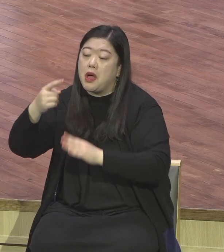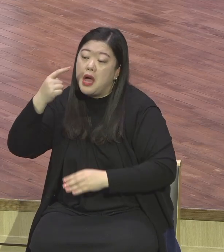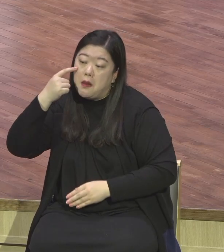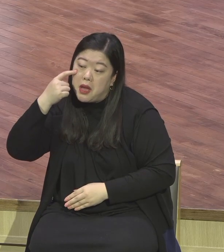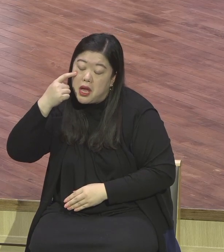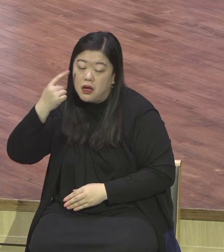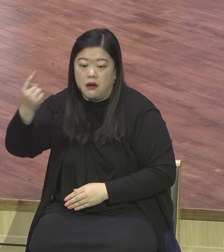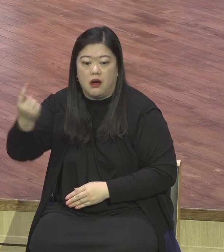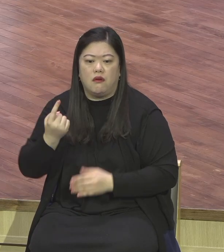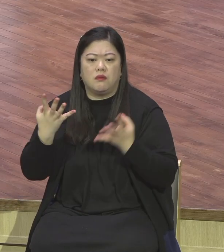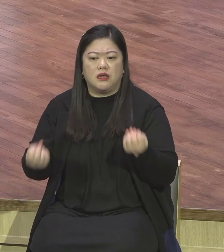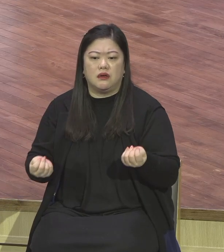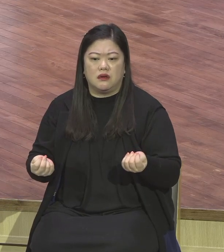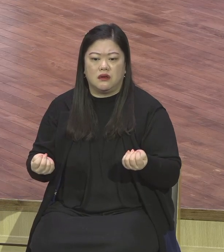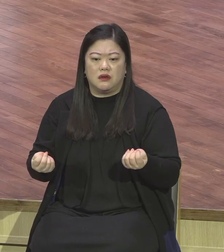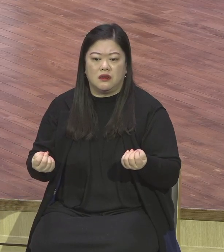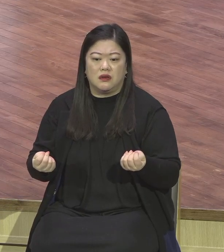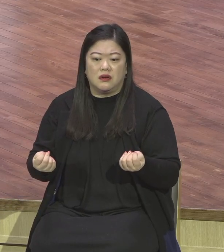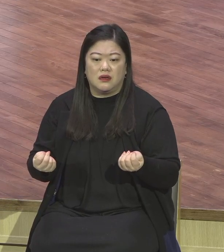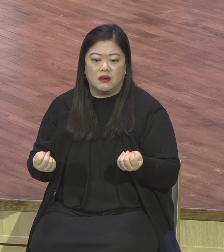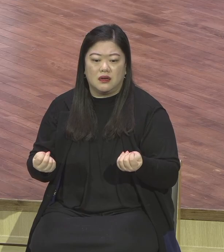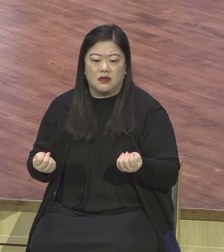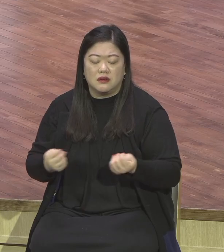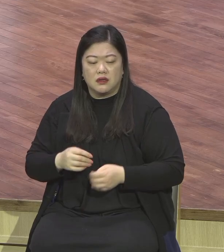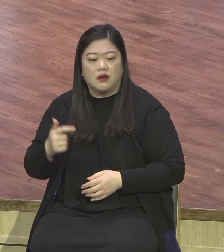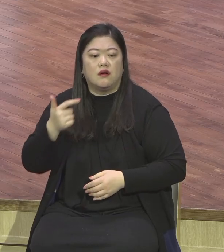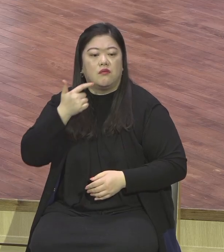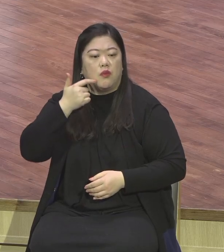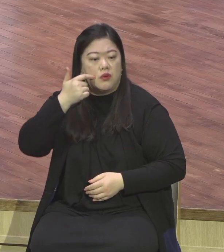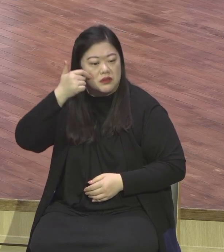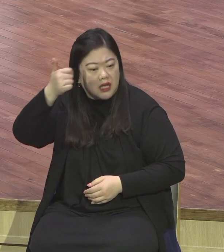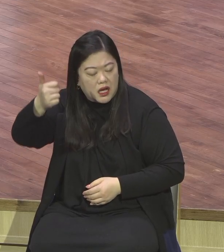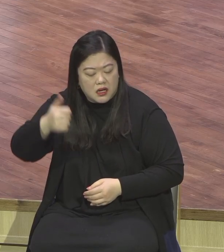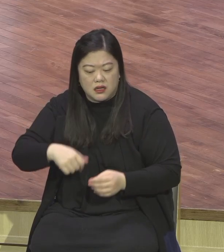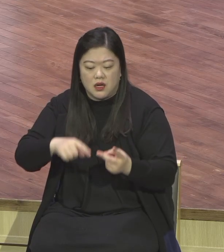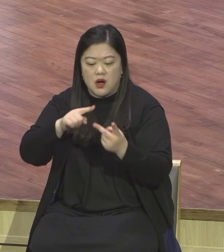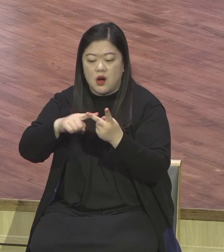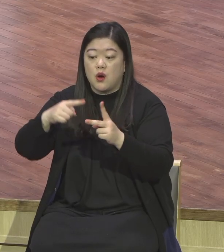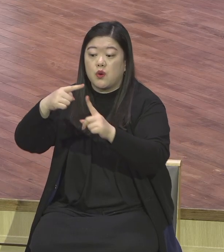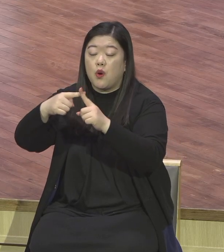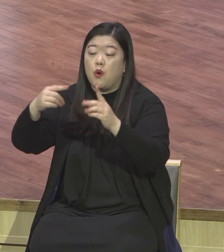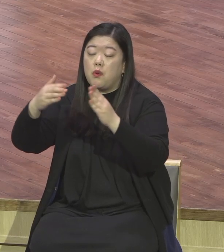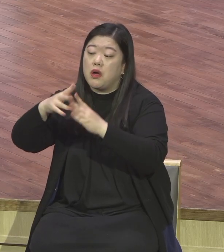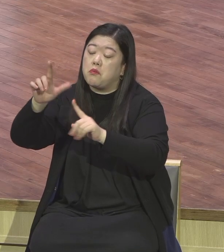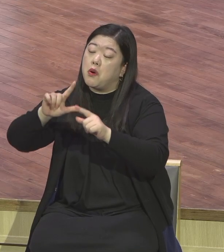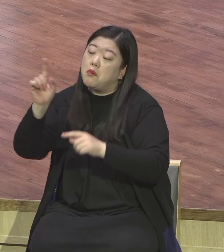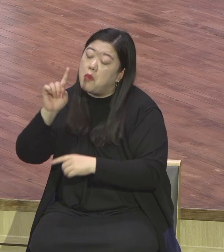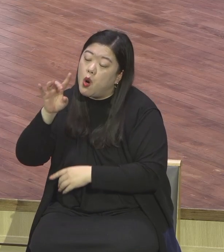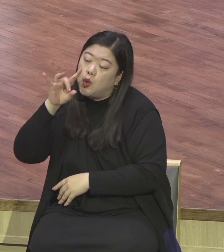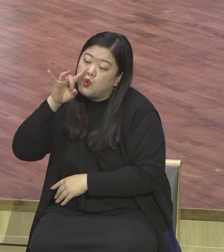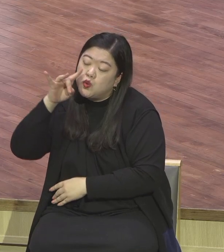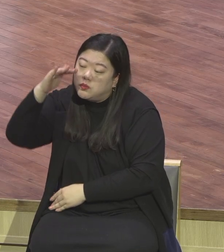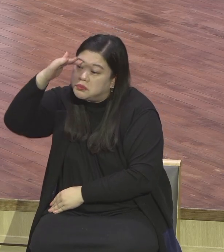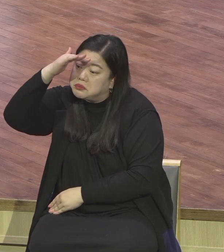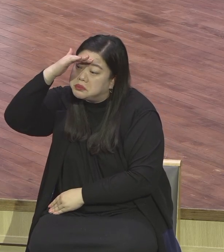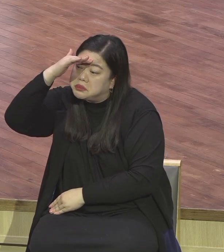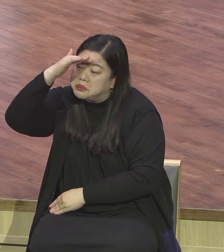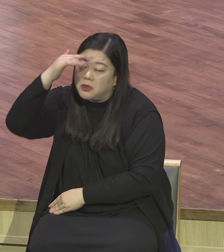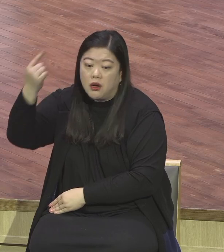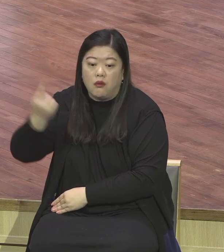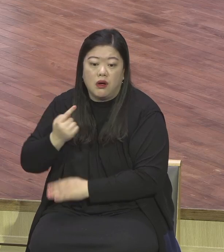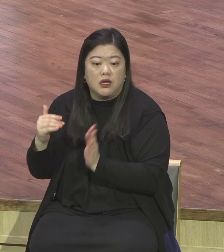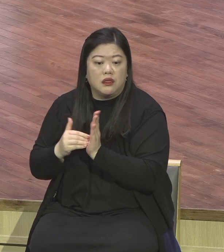구경하러 와 성가대 목사 교회 구경하러 구경꾼들 그렇게 만들어져 버린 거예요